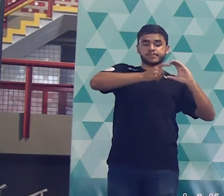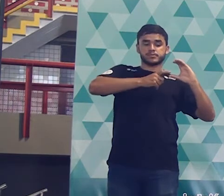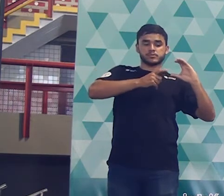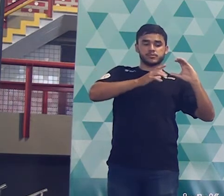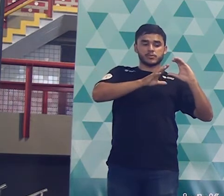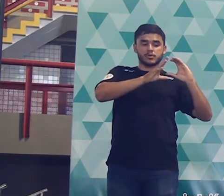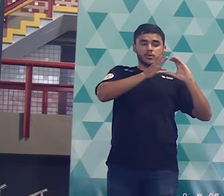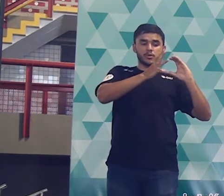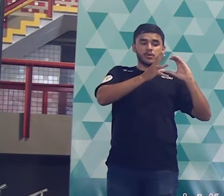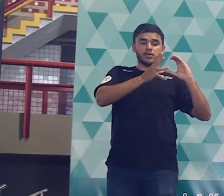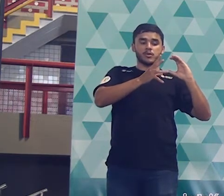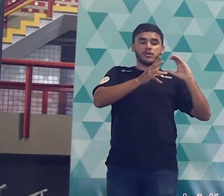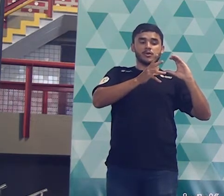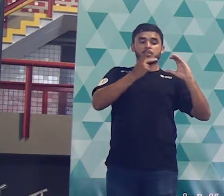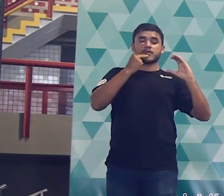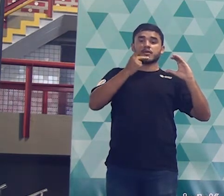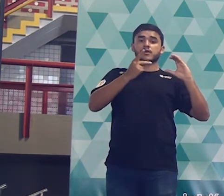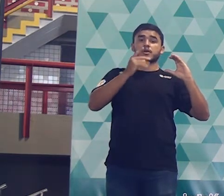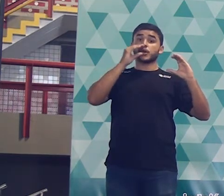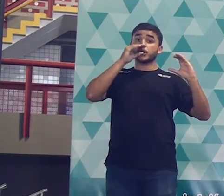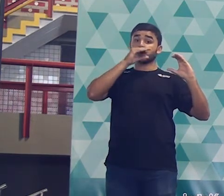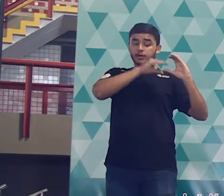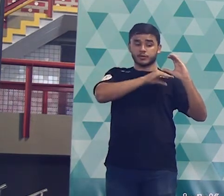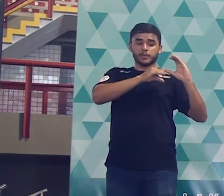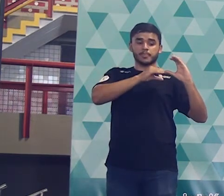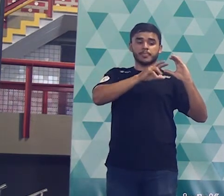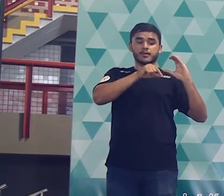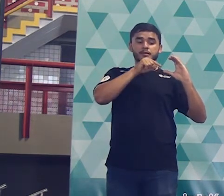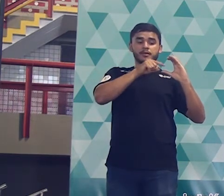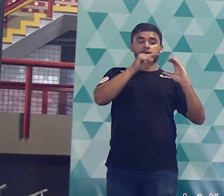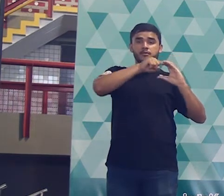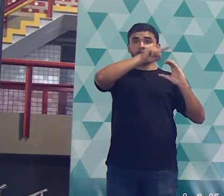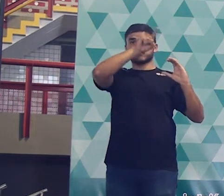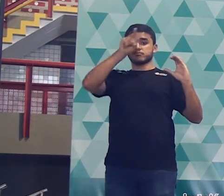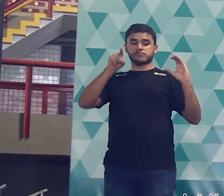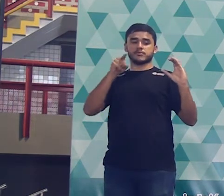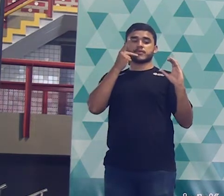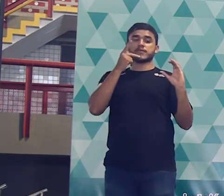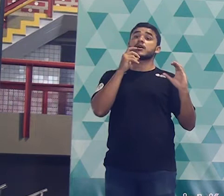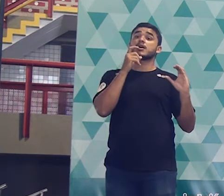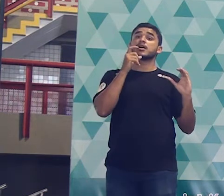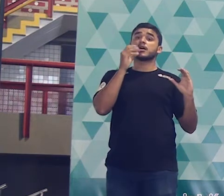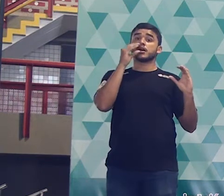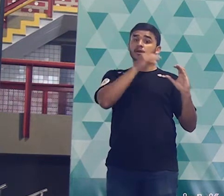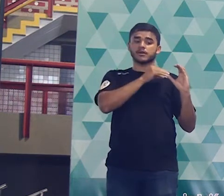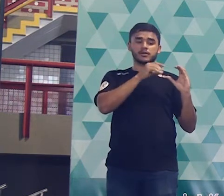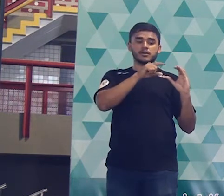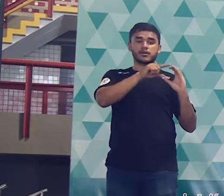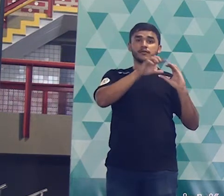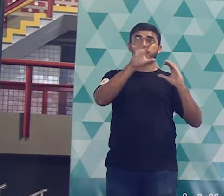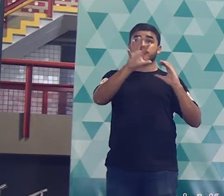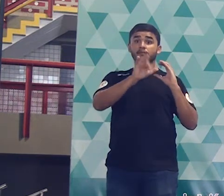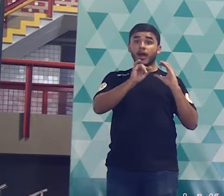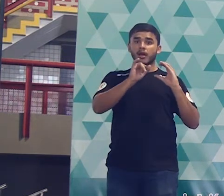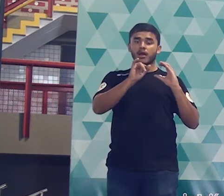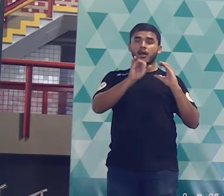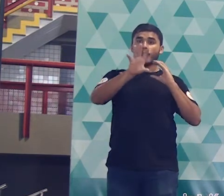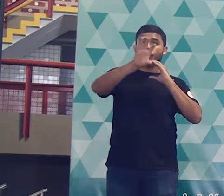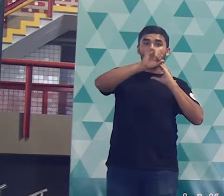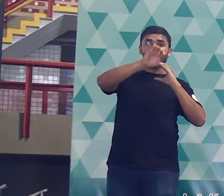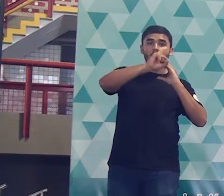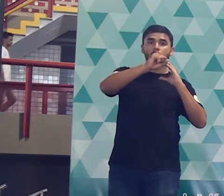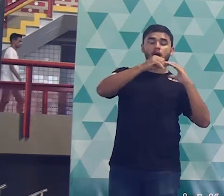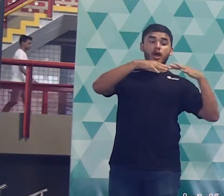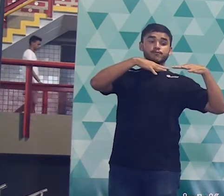resfriou. Aquece. Se aquece, é porque ele está roubando um pouquinho de calor. Se ele